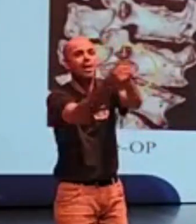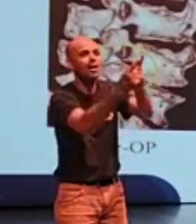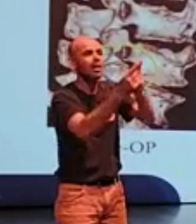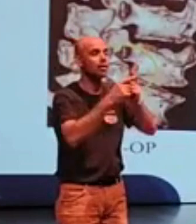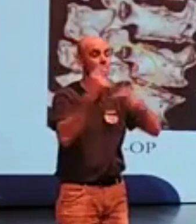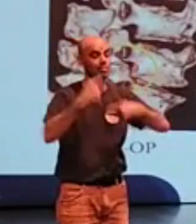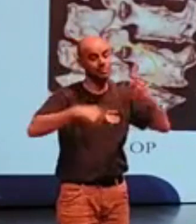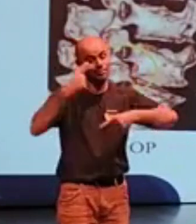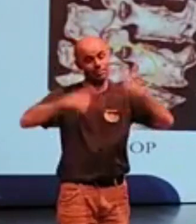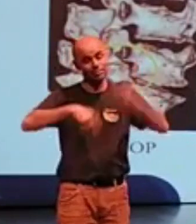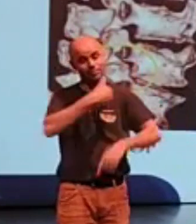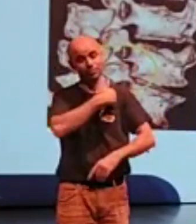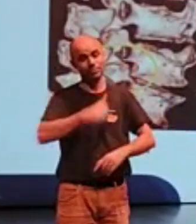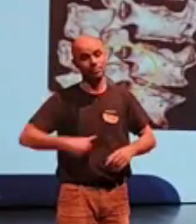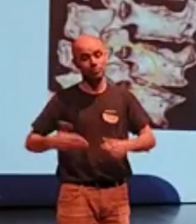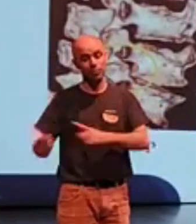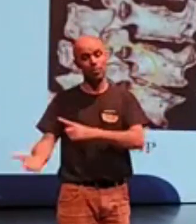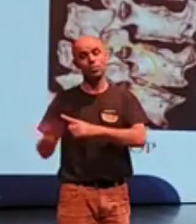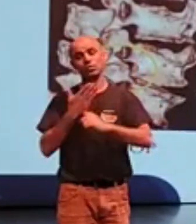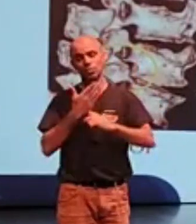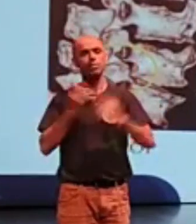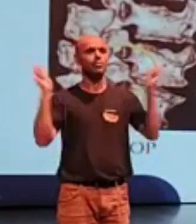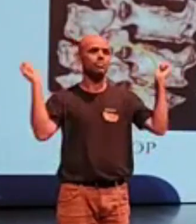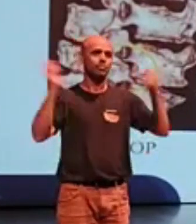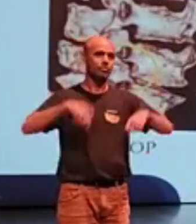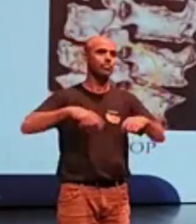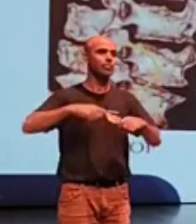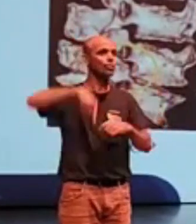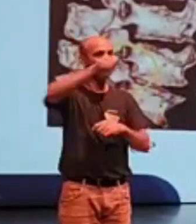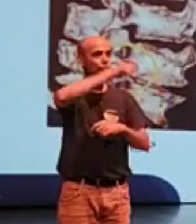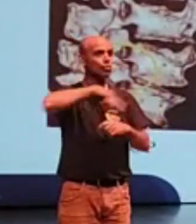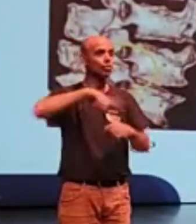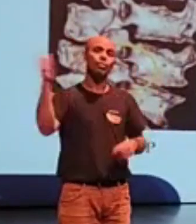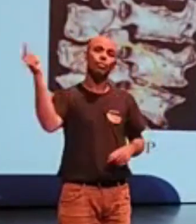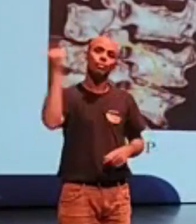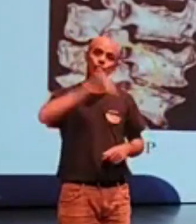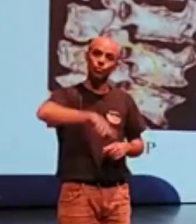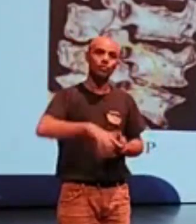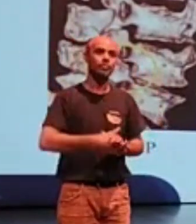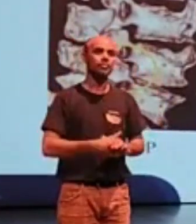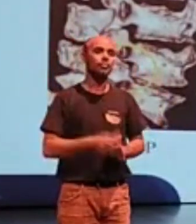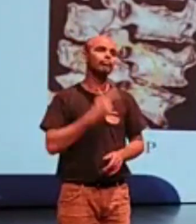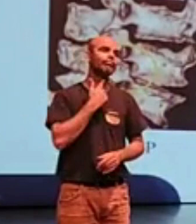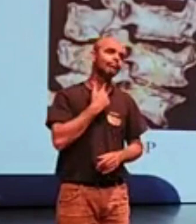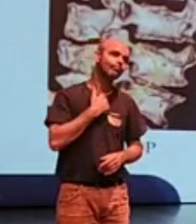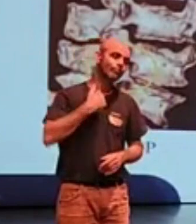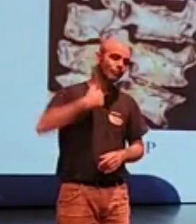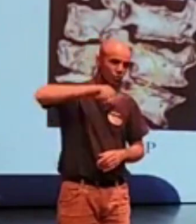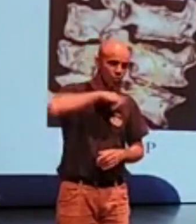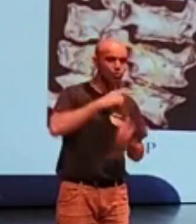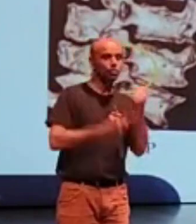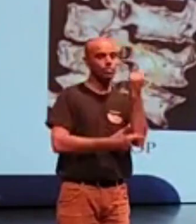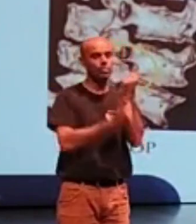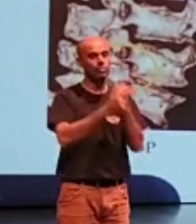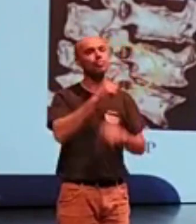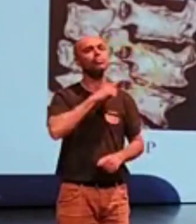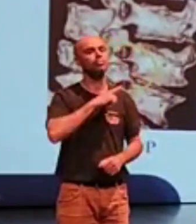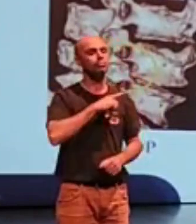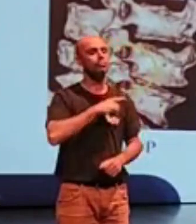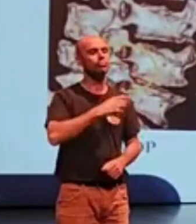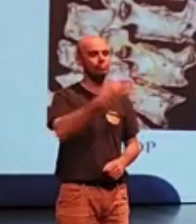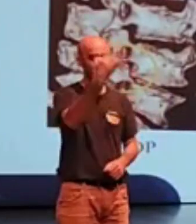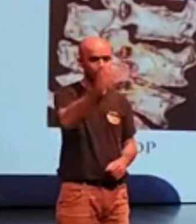de políticas públicas plausíveis e com capacidade para que tudo isso ocorra. Vontade, nós cirurgiões temos. Isso eu posso